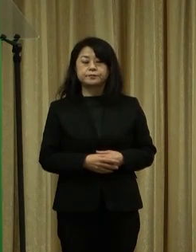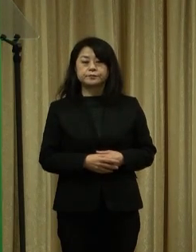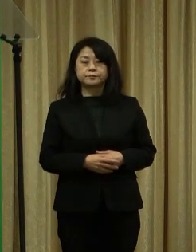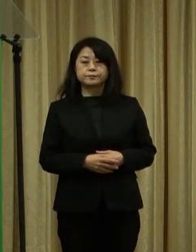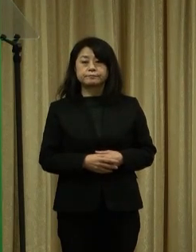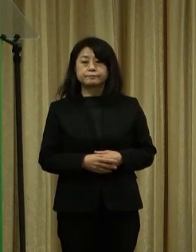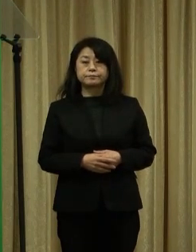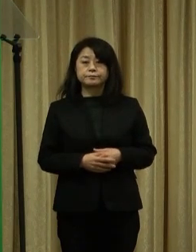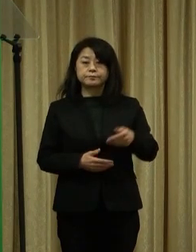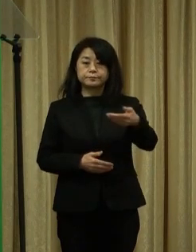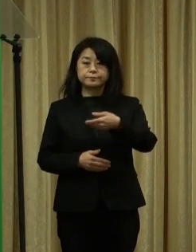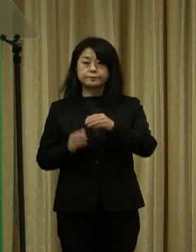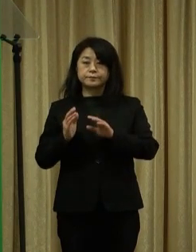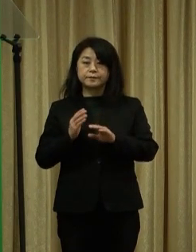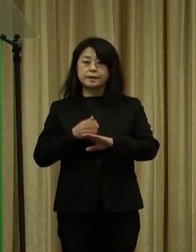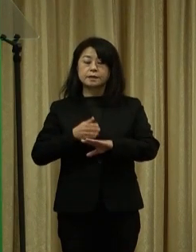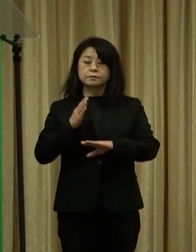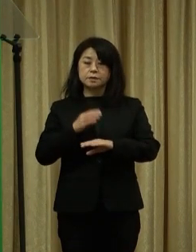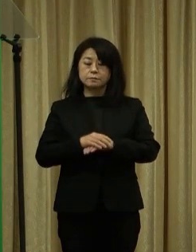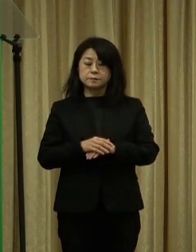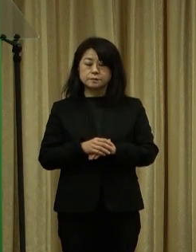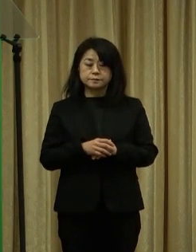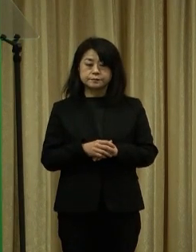はい、ありがとうございます。